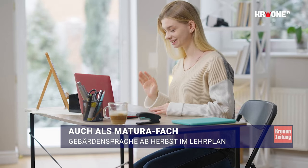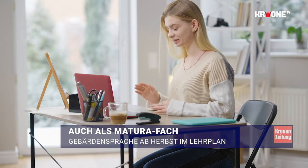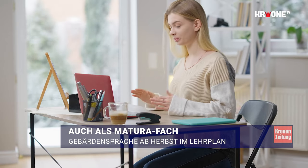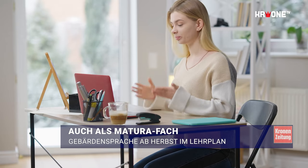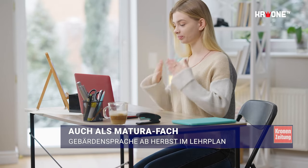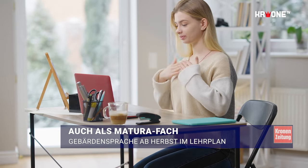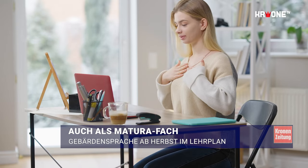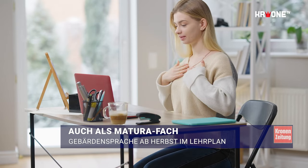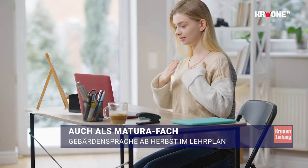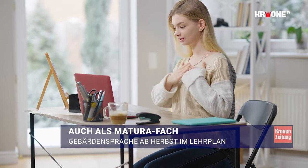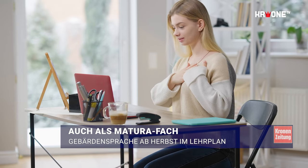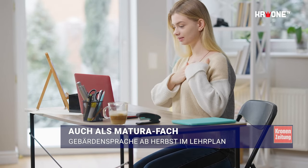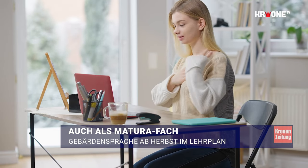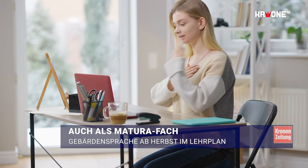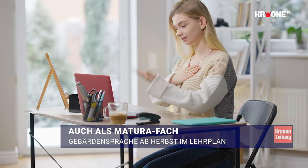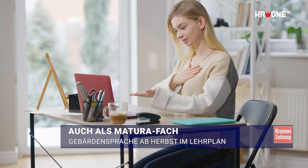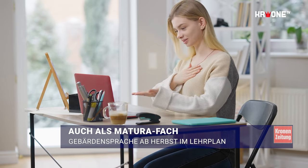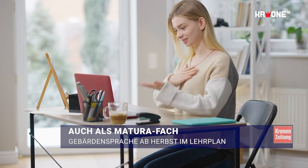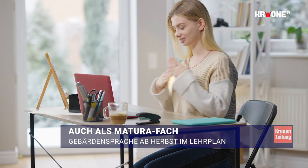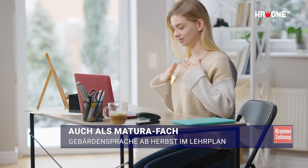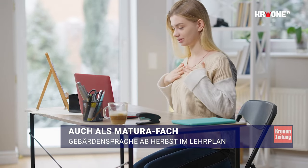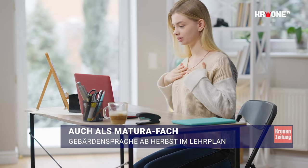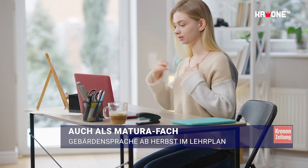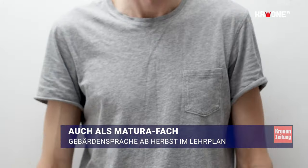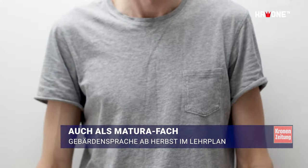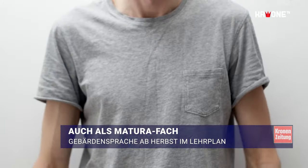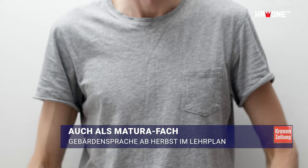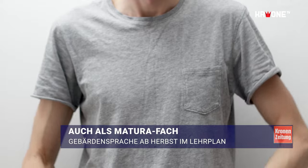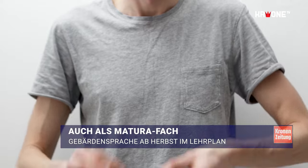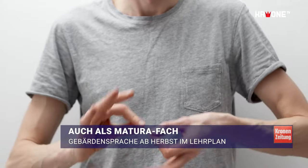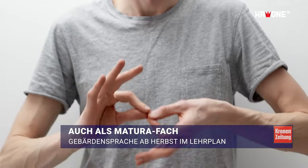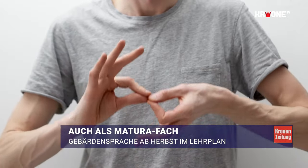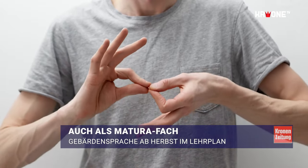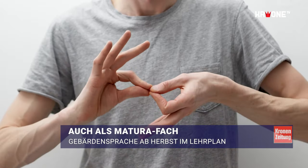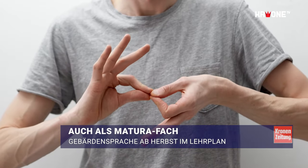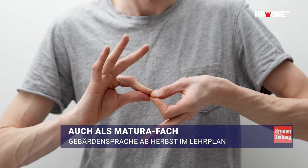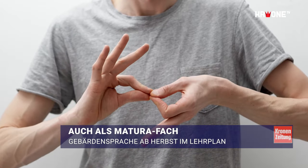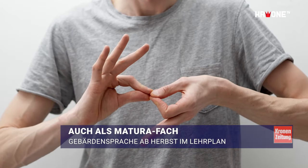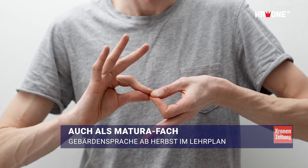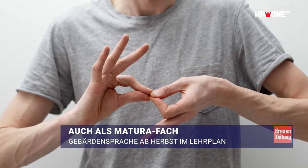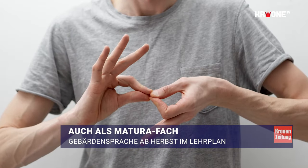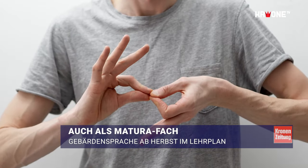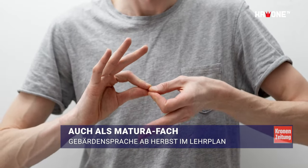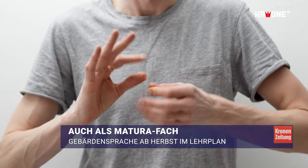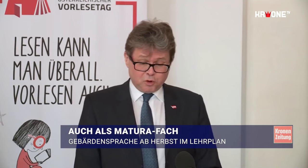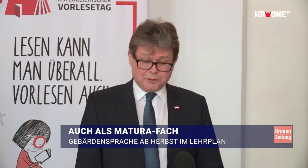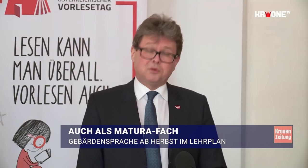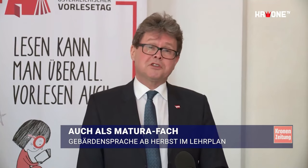Alternative. Denn ab dann besteht die Möglichkeit, Gebärdensprache zu erlernen und darin sogar zu maturieren. Der Bildungsminister Martin